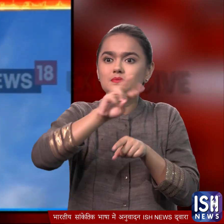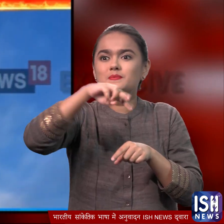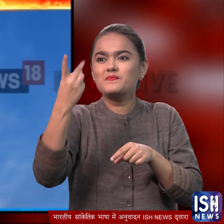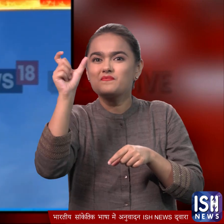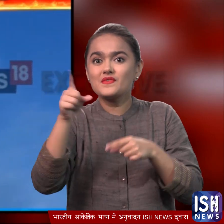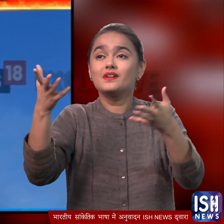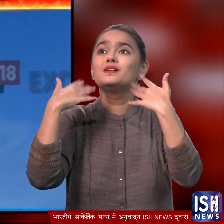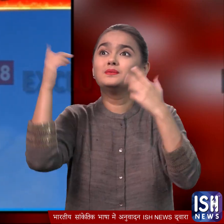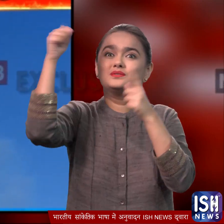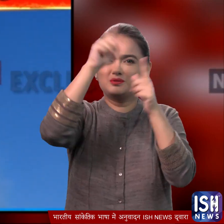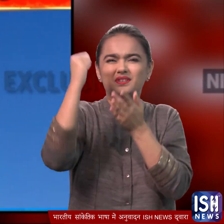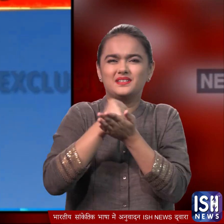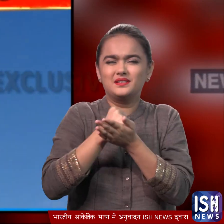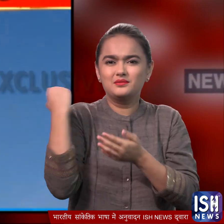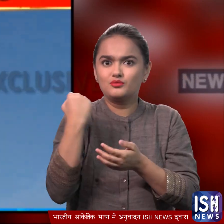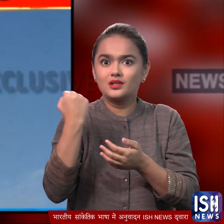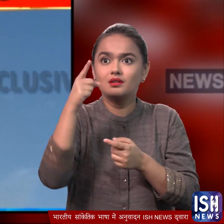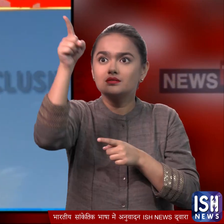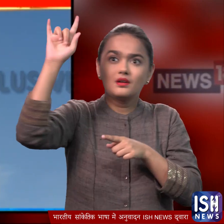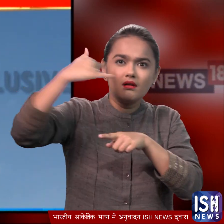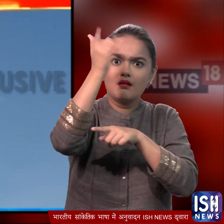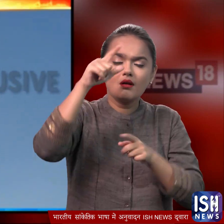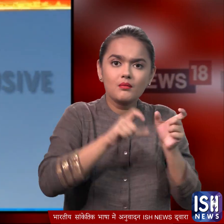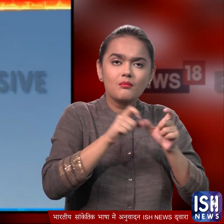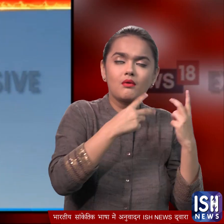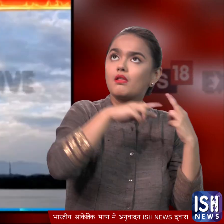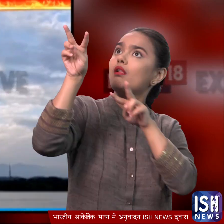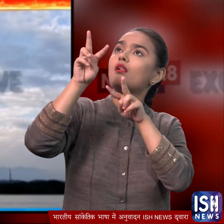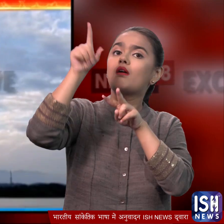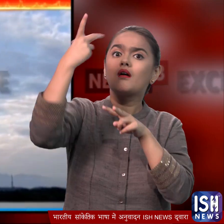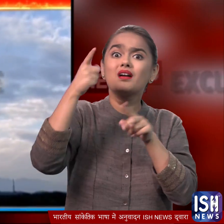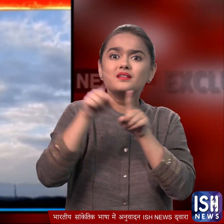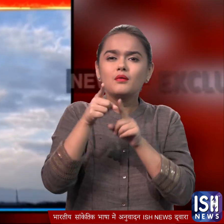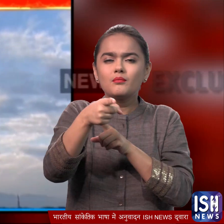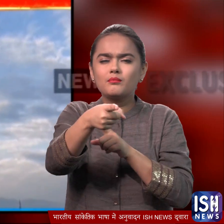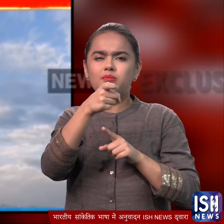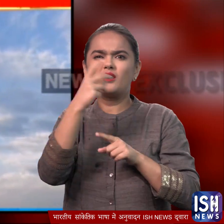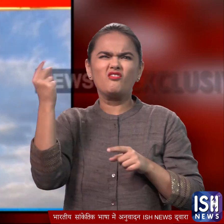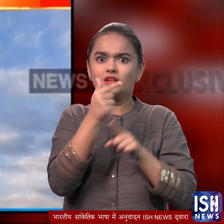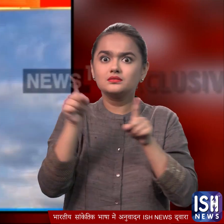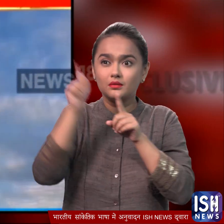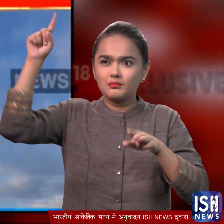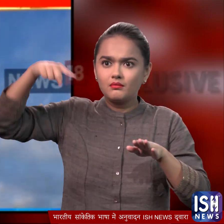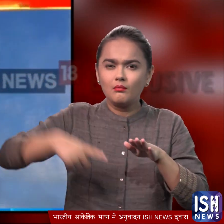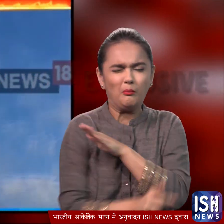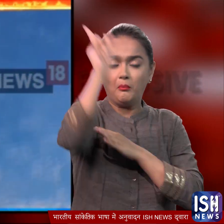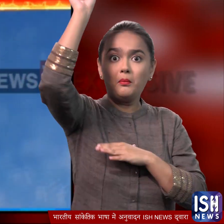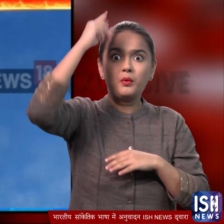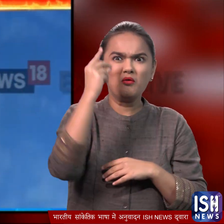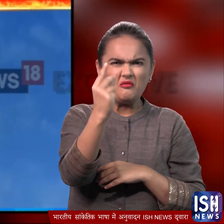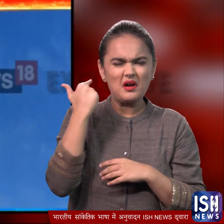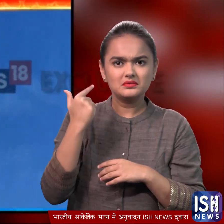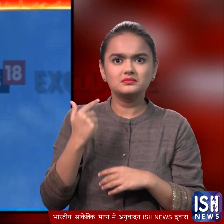इसी तरह राफाल ने भी एयर शो की रिहर्सल के दौरान लोगों का ध्यान अपनी तरफ खींचा। वो गोली की तरह पल भर में सबकी नजरों से ओझल हो